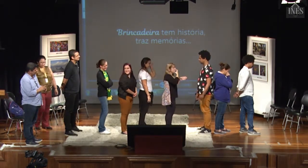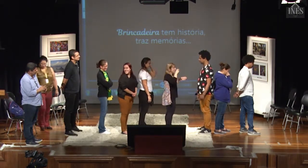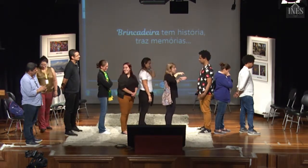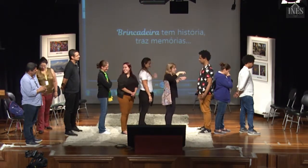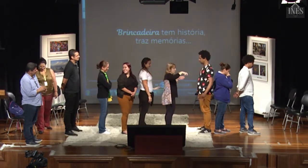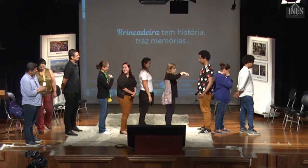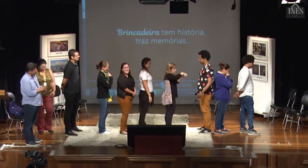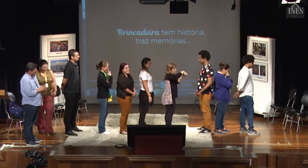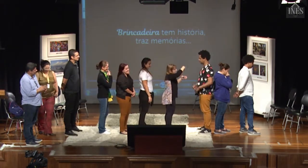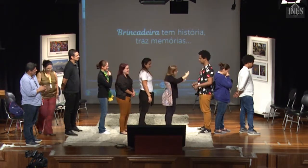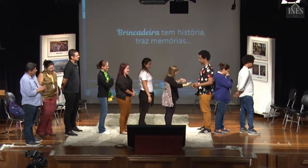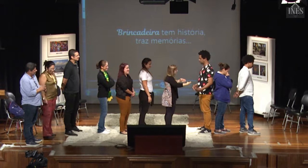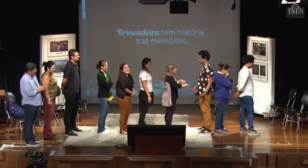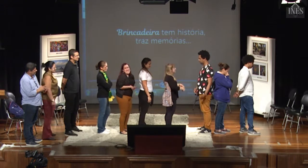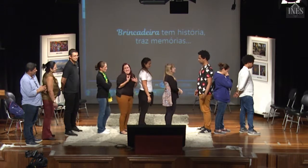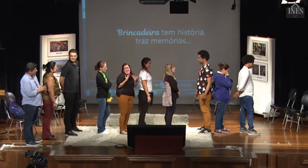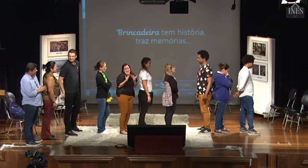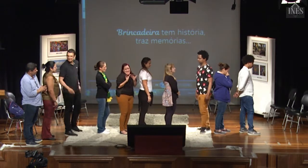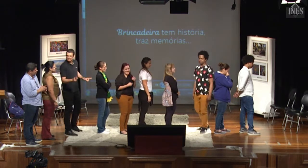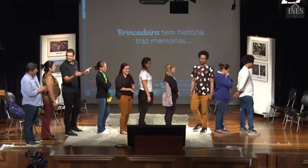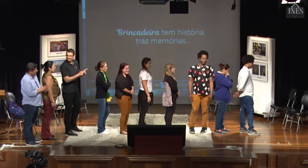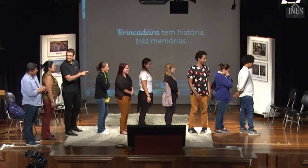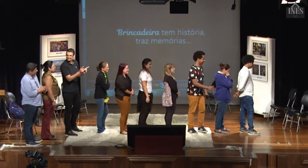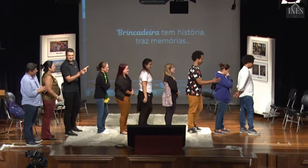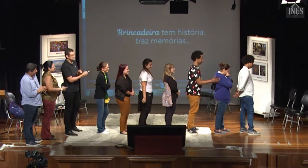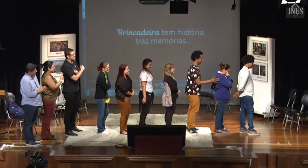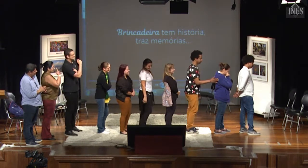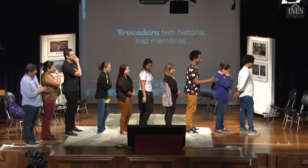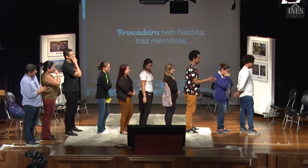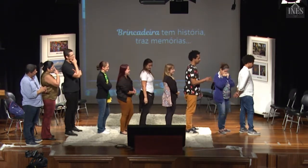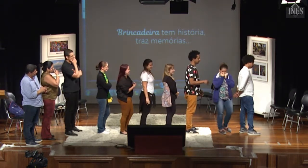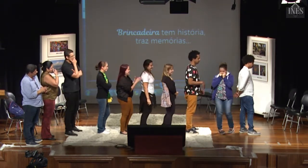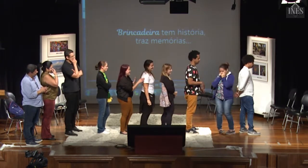A pessoa estava em cima da moto, viu o cachorro, atropelou ele, ele morreu.